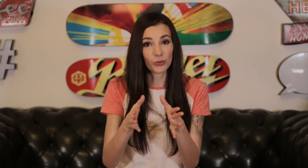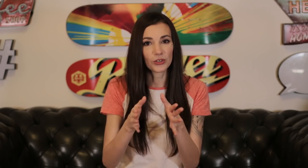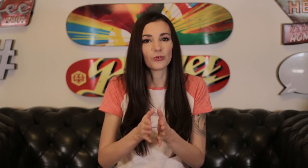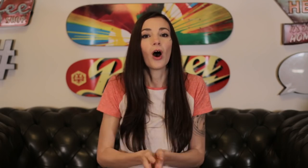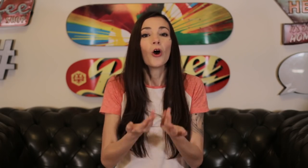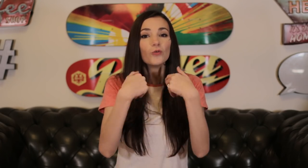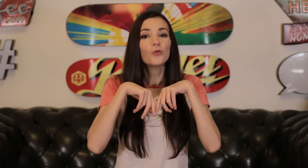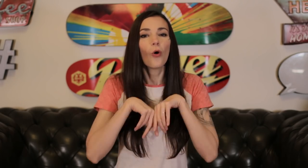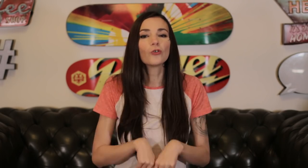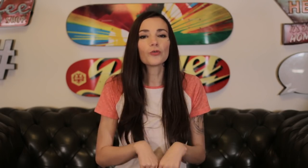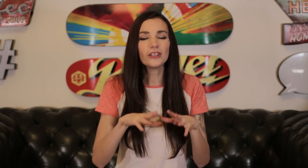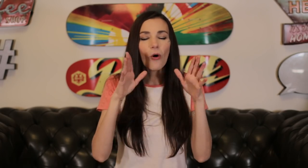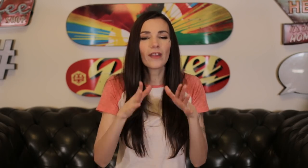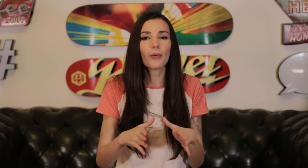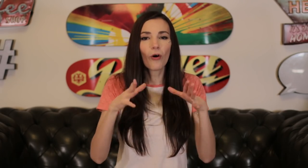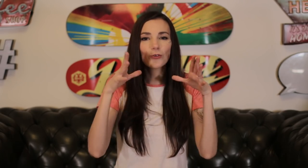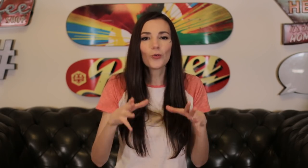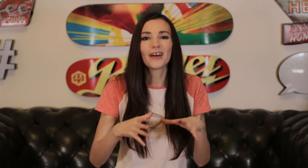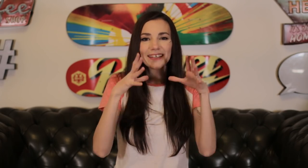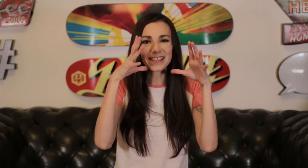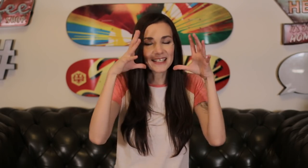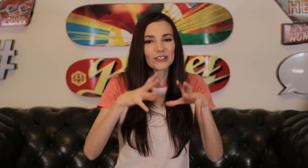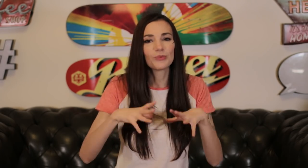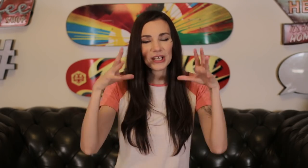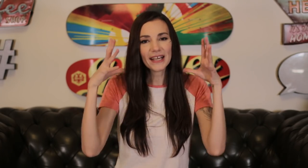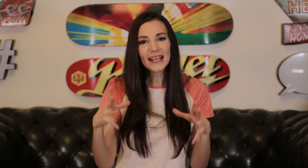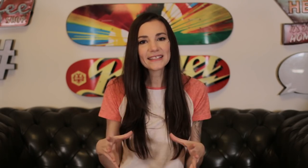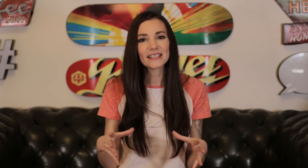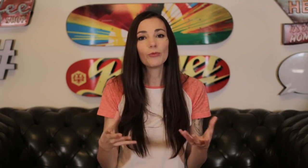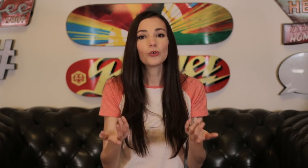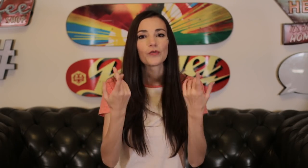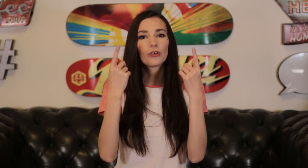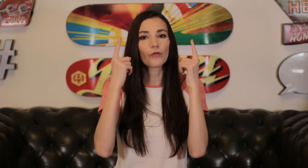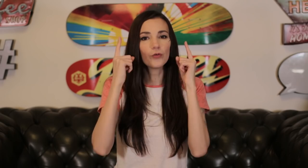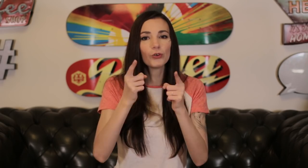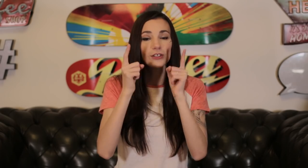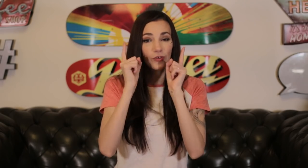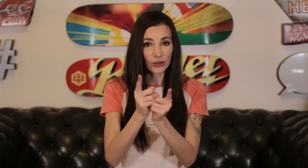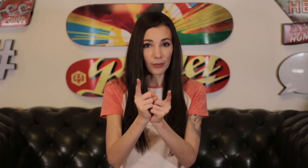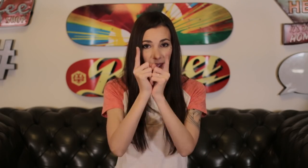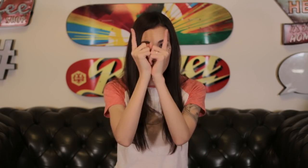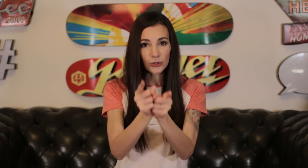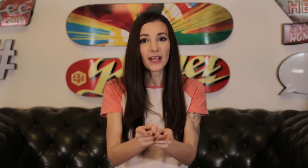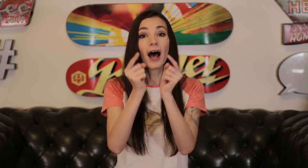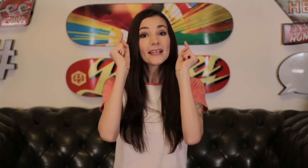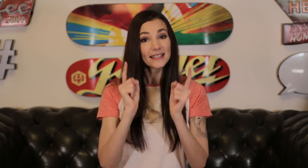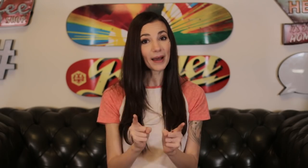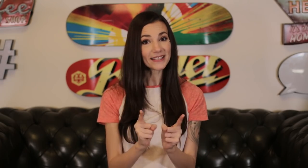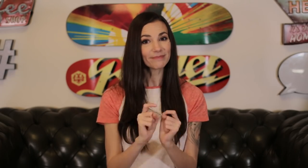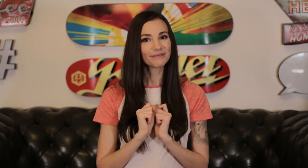prochain cours. Nous, aujourd'hui, on apprend de quoi décrire les objets et les animaux. Je vais donc vous donner du vocabulaire pour ça. C'est parti!